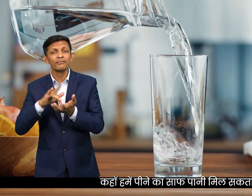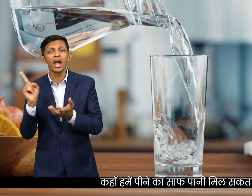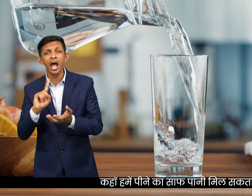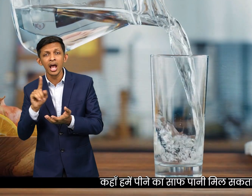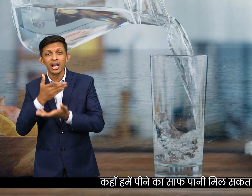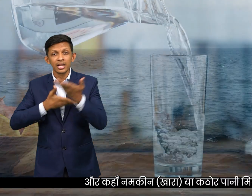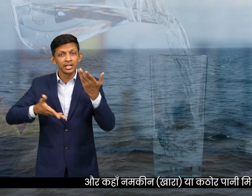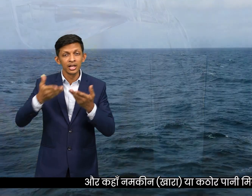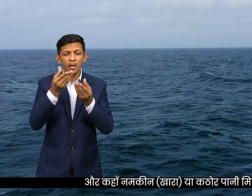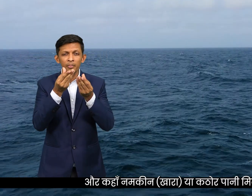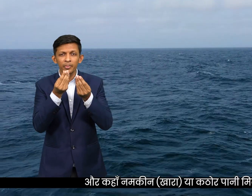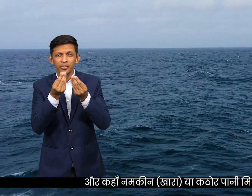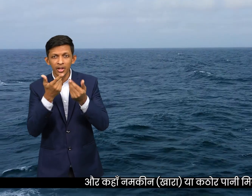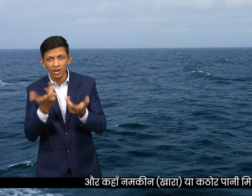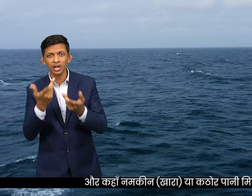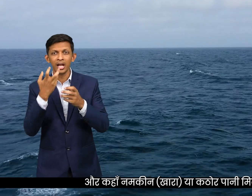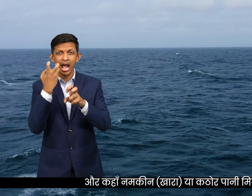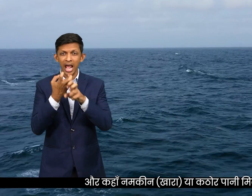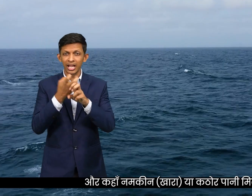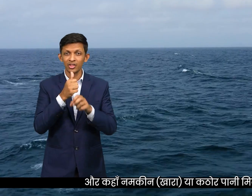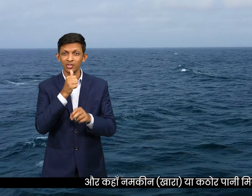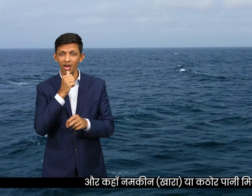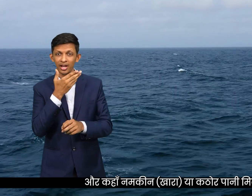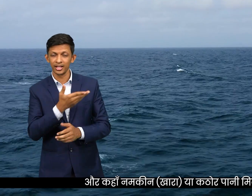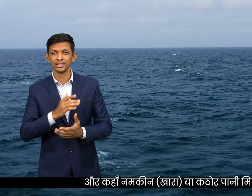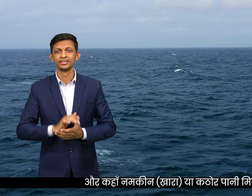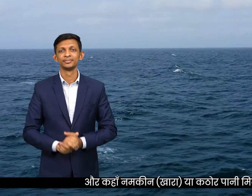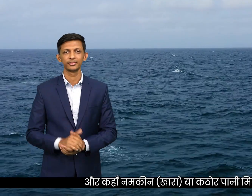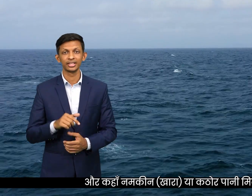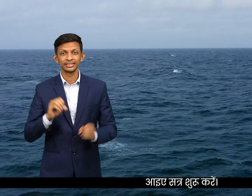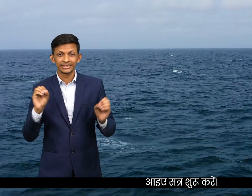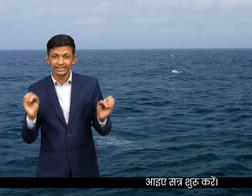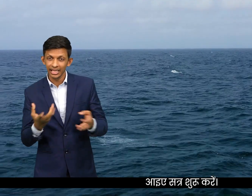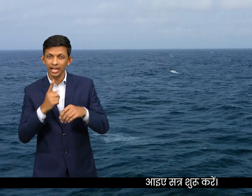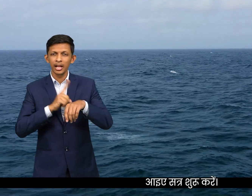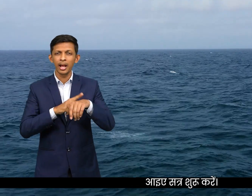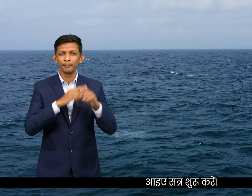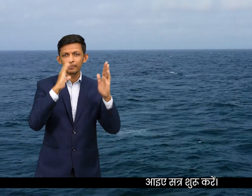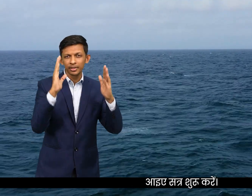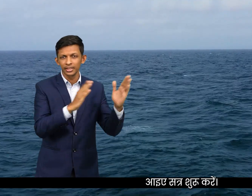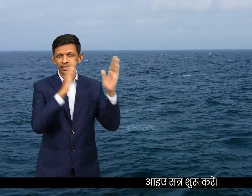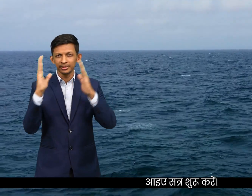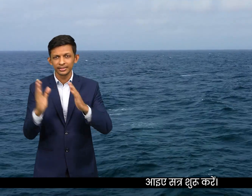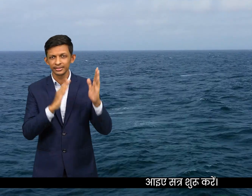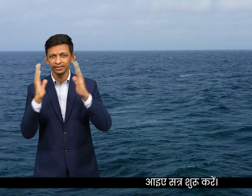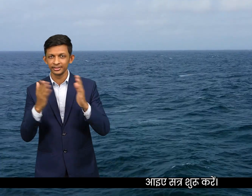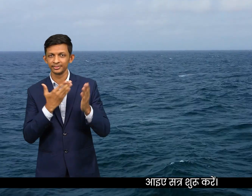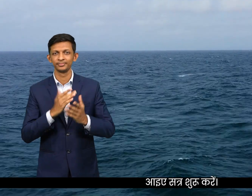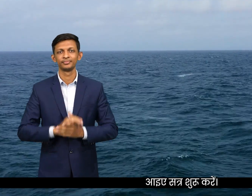सकता है और कहाँ नमकीन या खारा पानी मिलता है। आइए सत्र शुरू